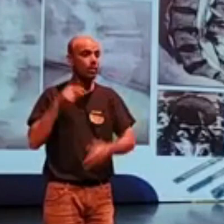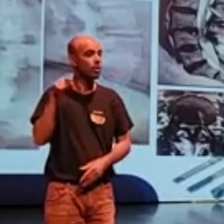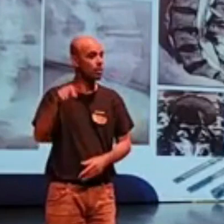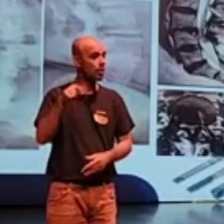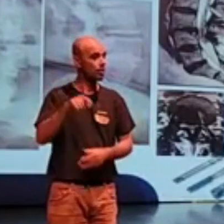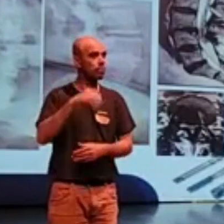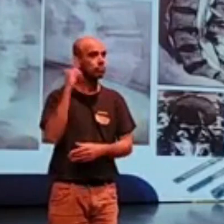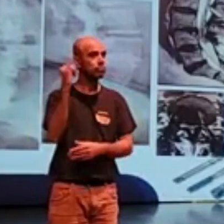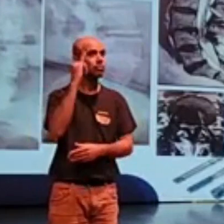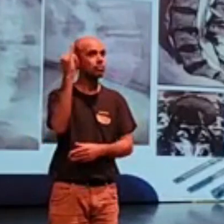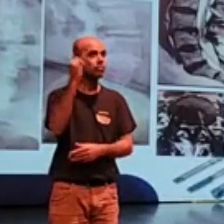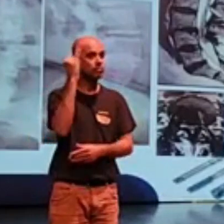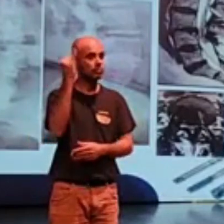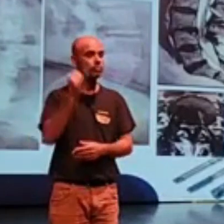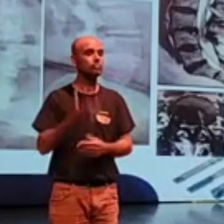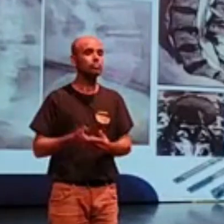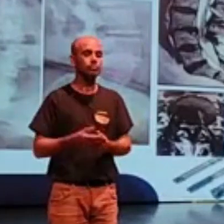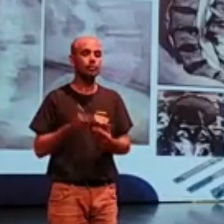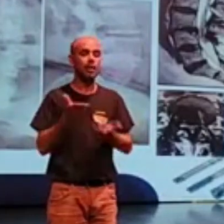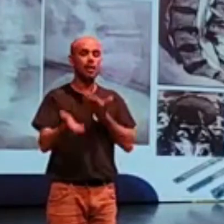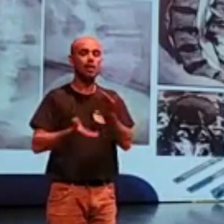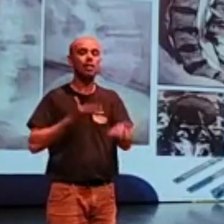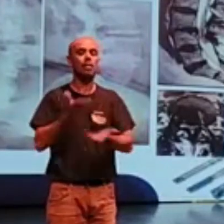o mais importante falar, tratamento.